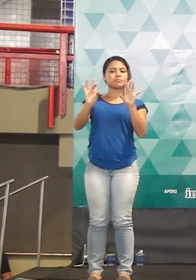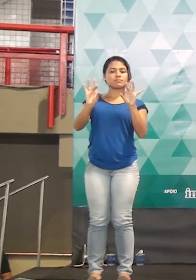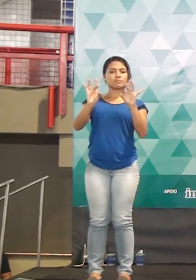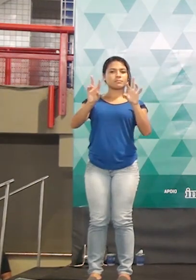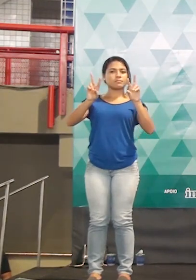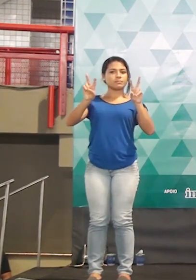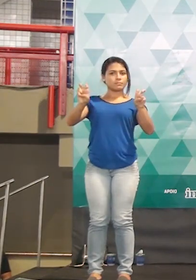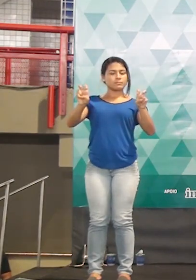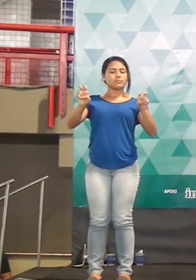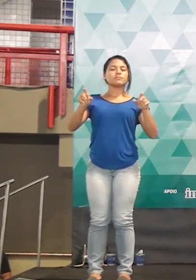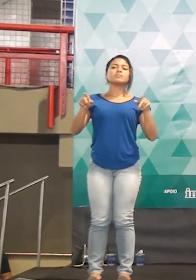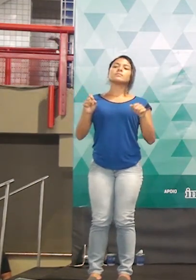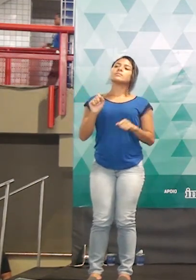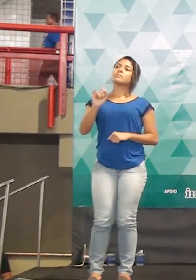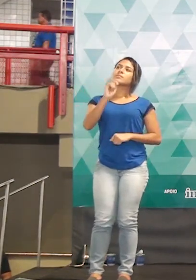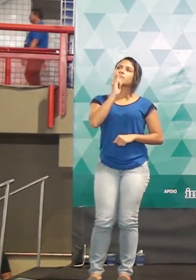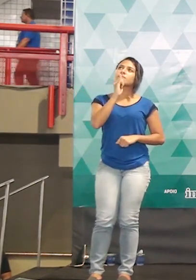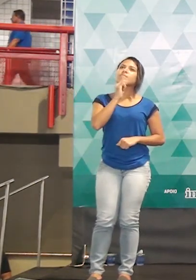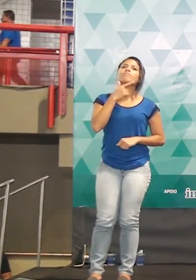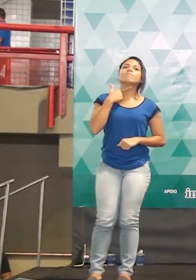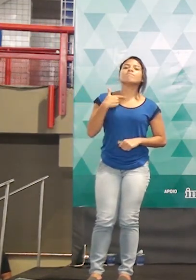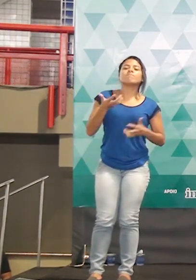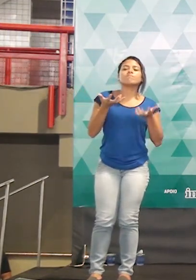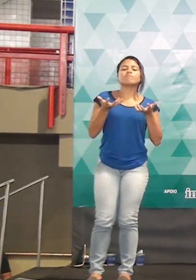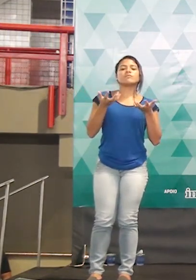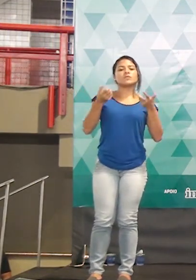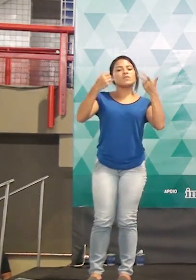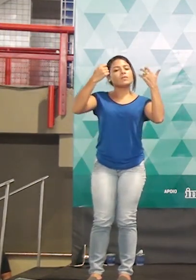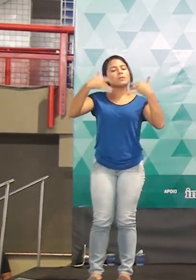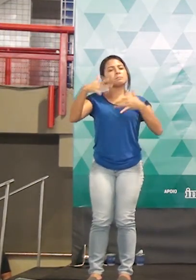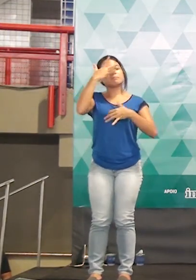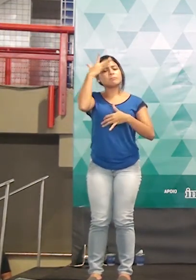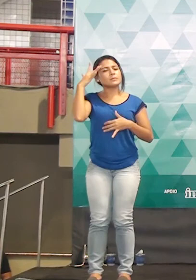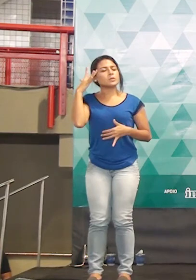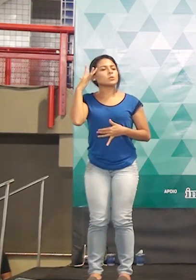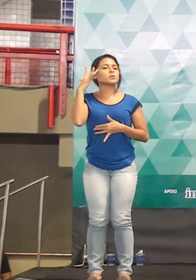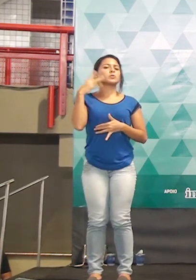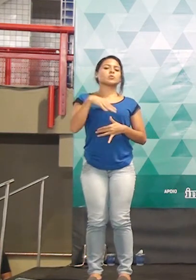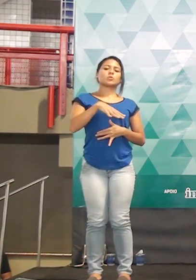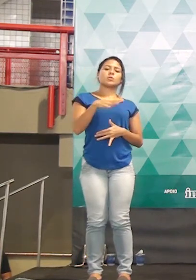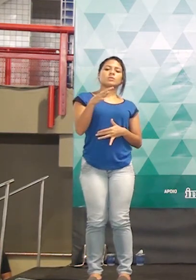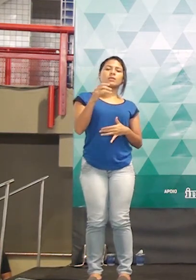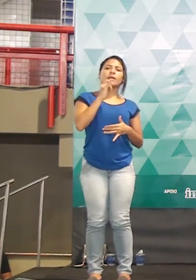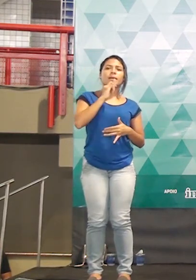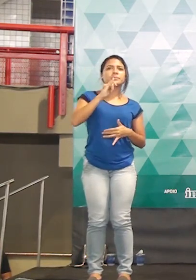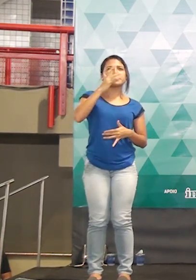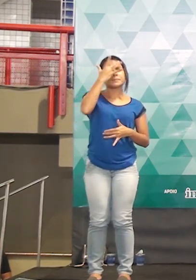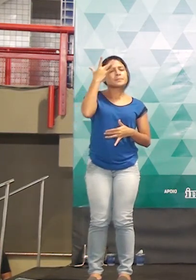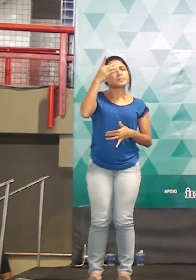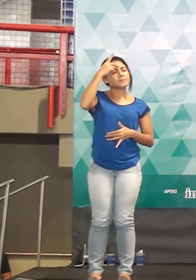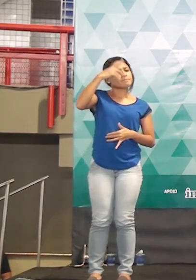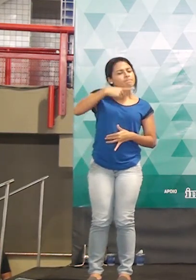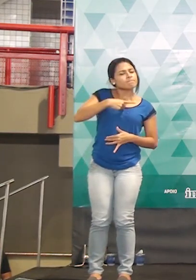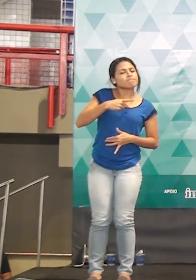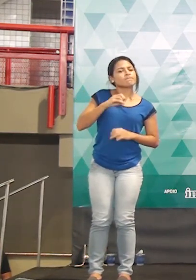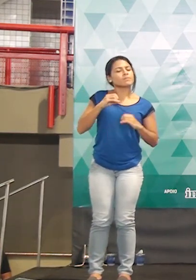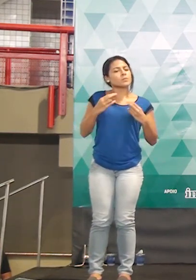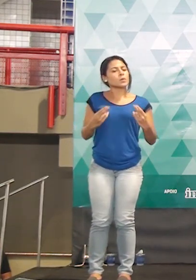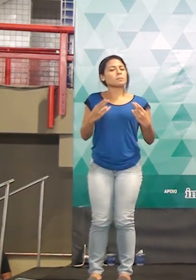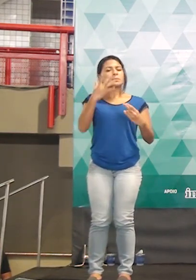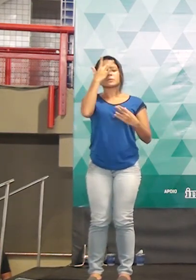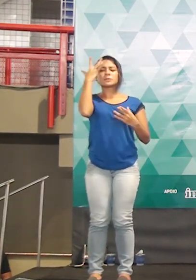são honestas, que as pessoas são indiferentes umas com as outras, são individualistas,